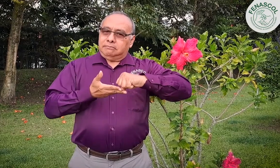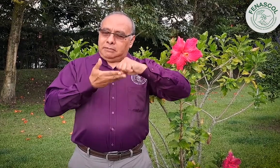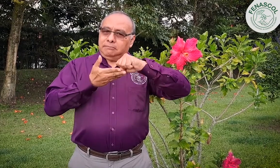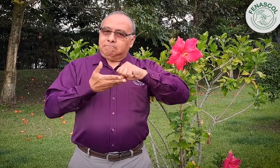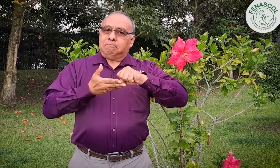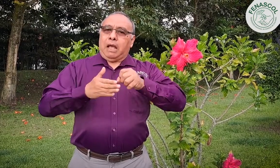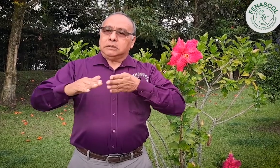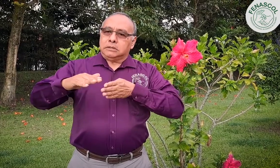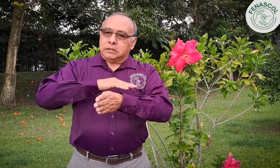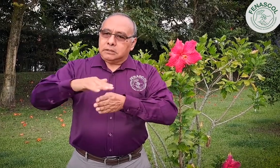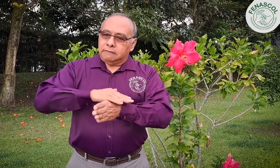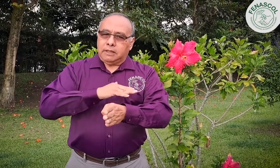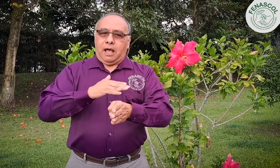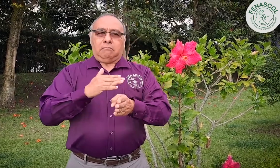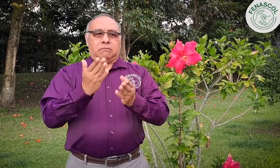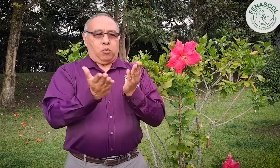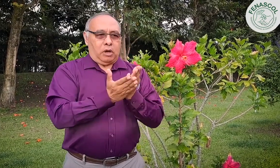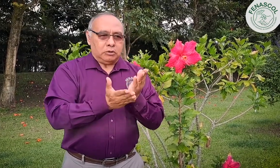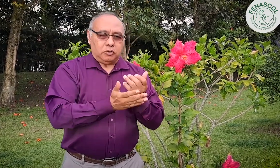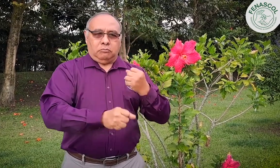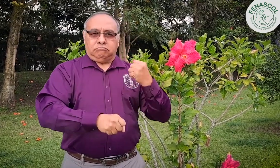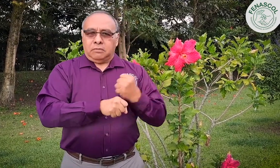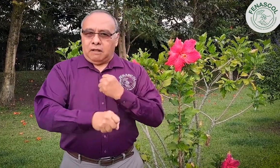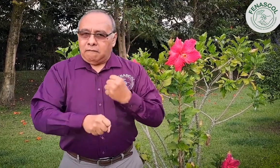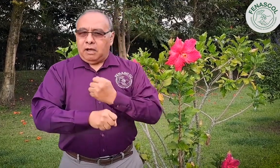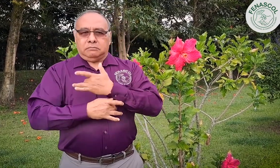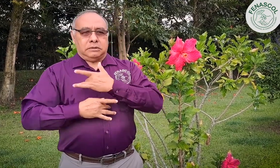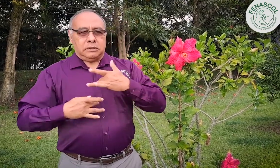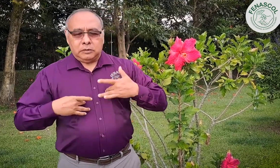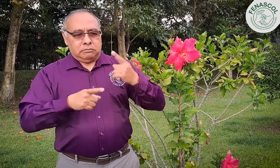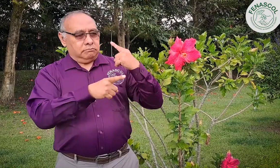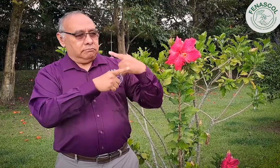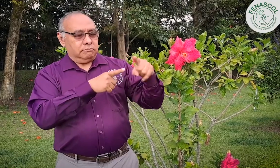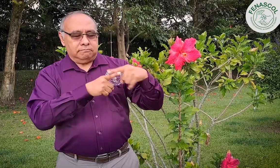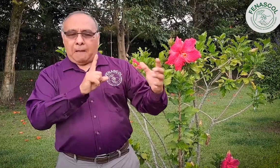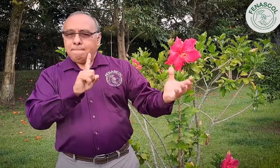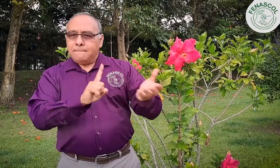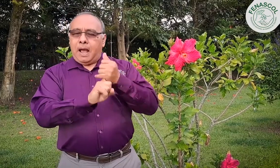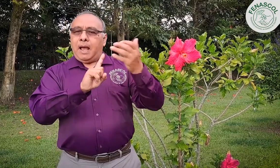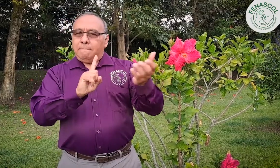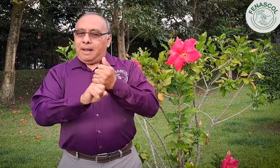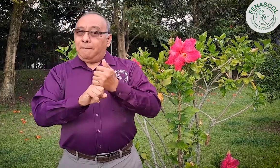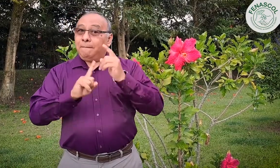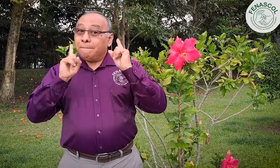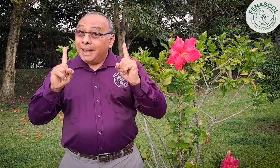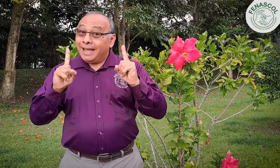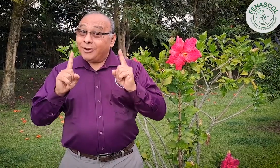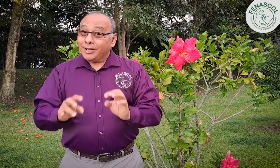la educación, el trabajo, la salud, entre otros. Lo más importante de este trabajo es la unidad,